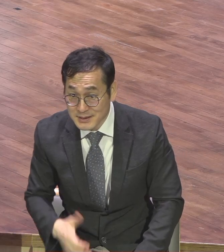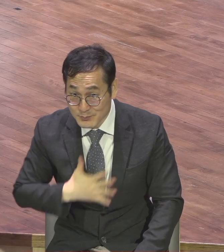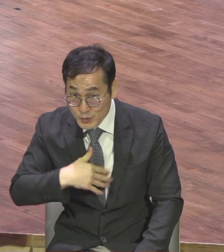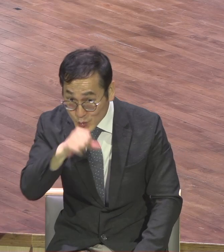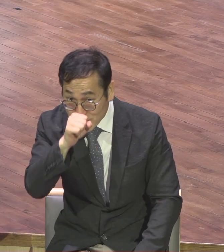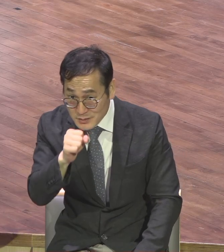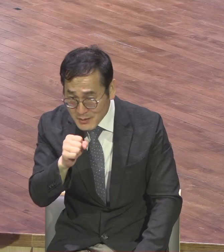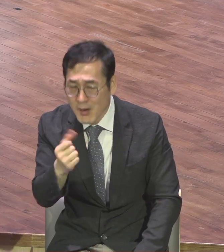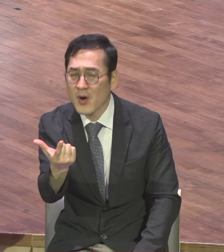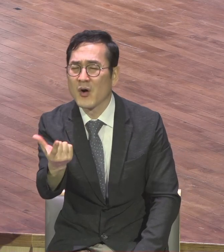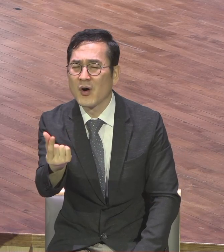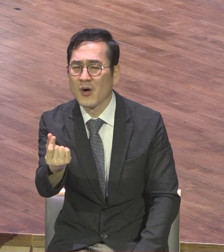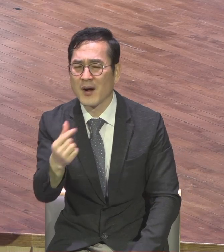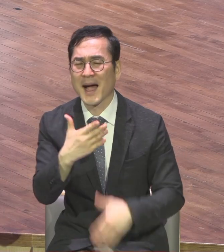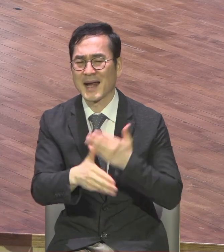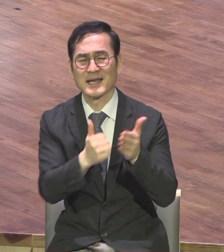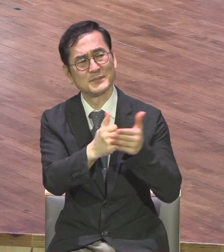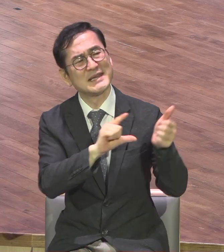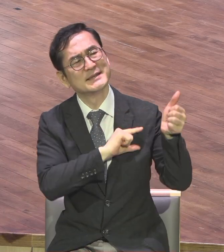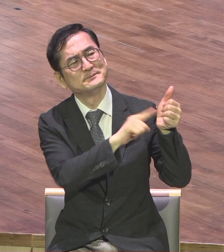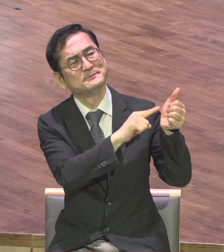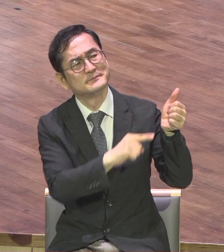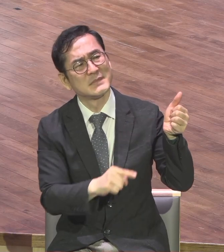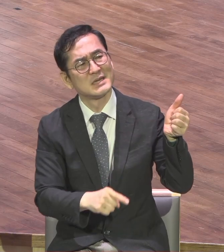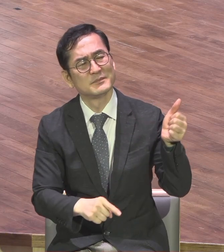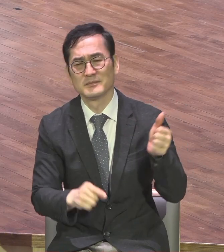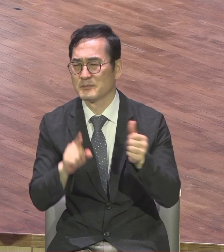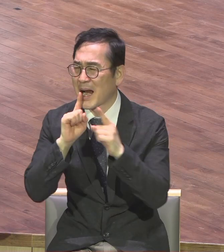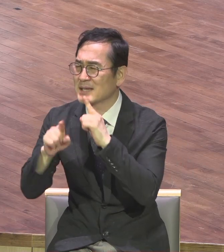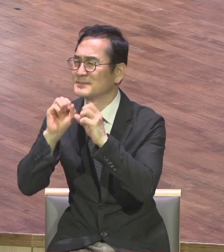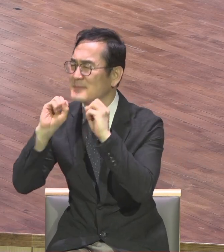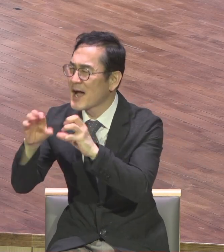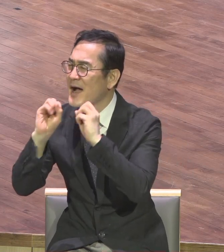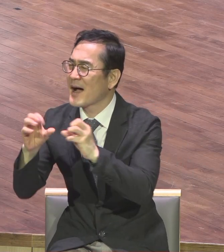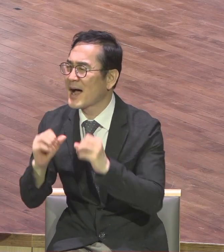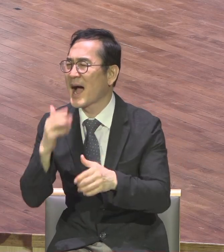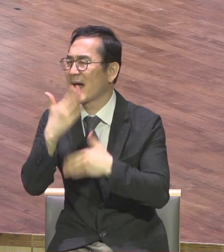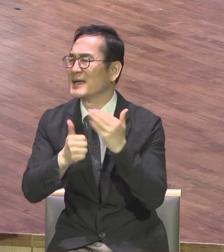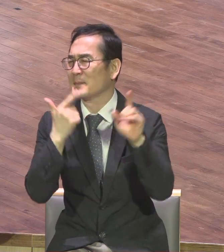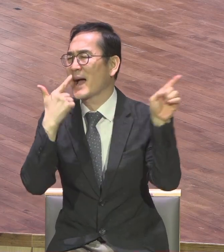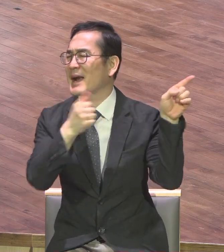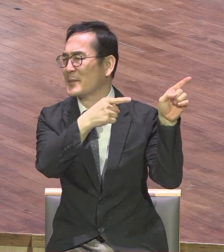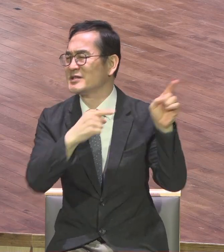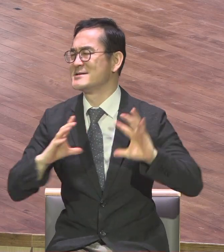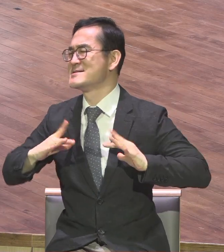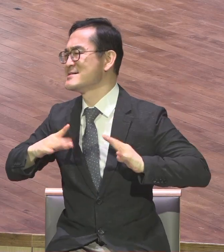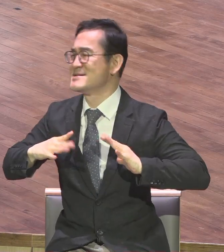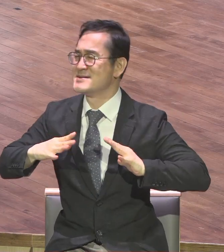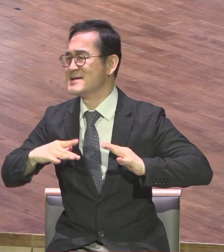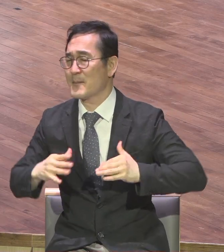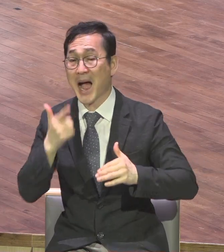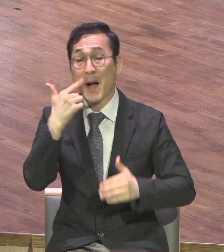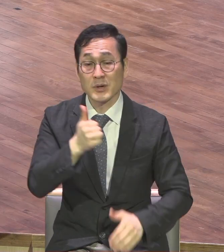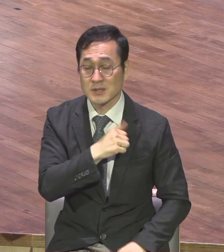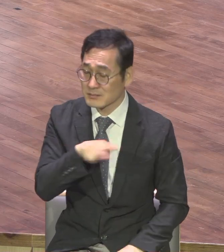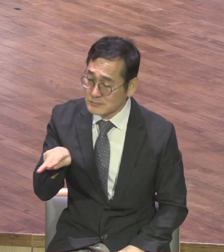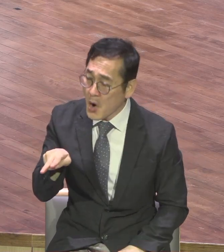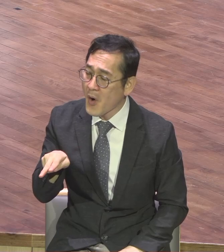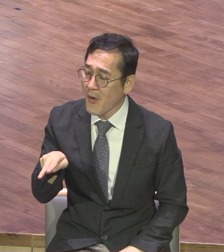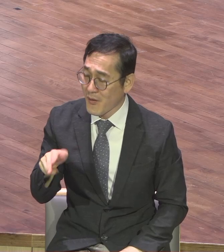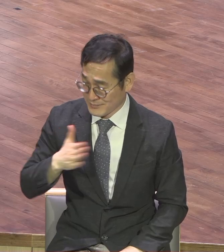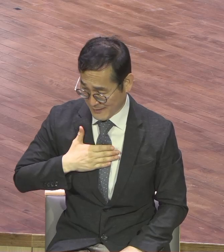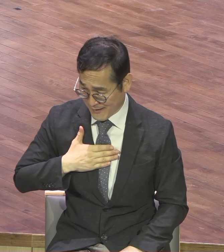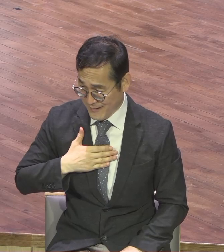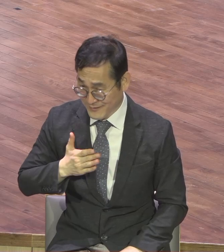좋지요. 마찬가지로 하나님도 그렇게 기분 좋은 거예요. 하나님 당신 말하고 막 아버지 하나님 막 자랑하고 막 그냥 아버지 하나님 막